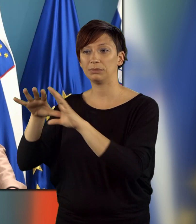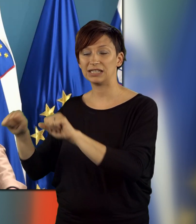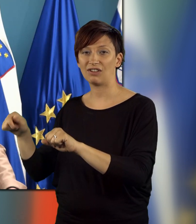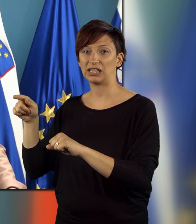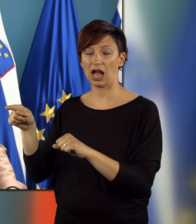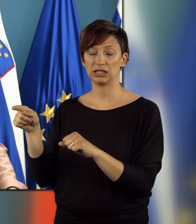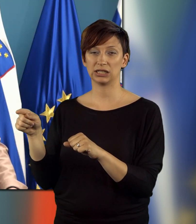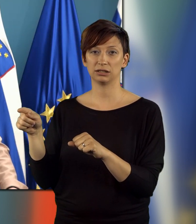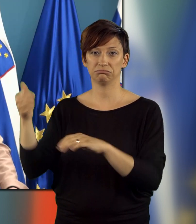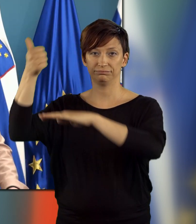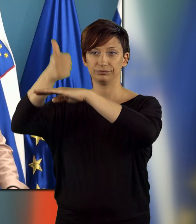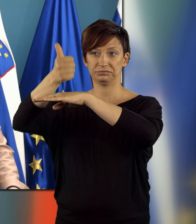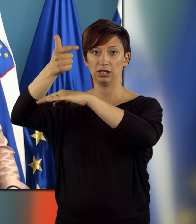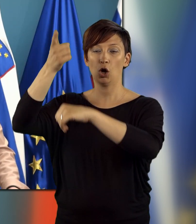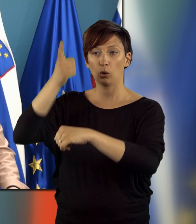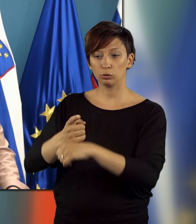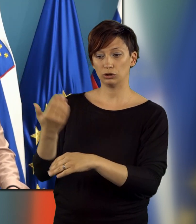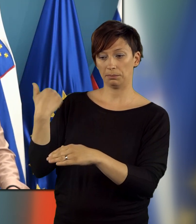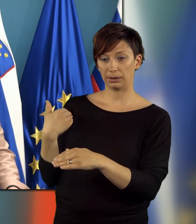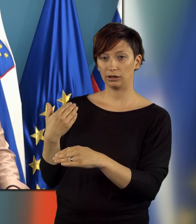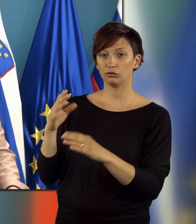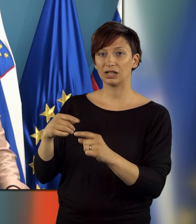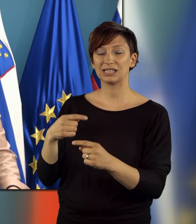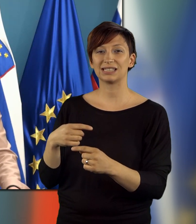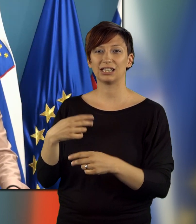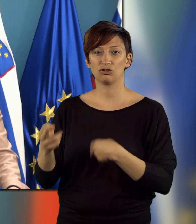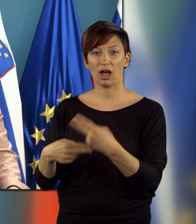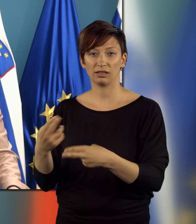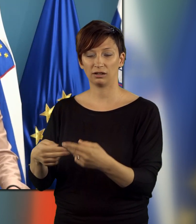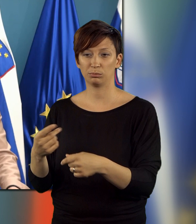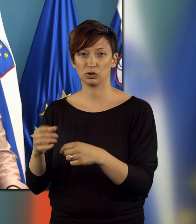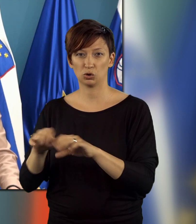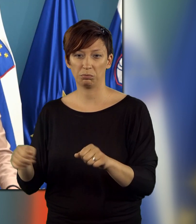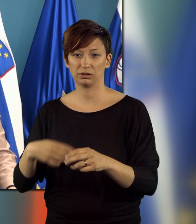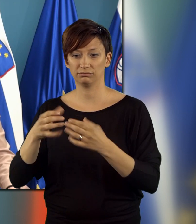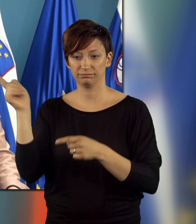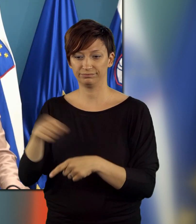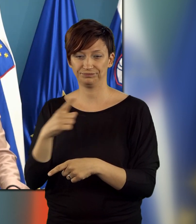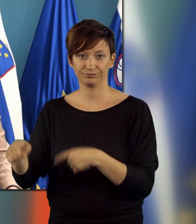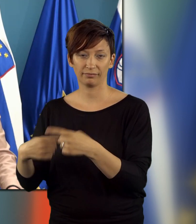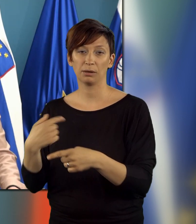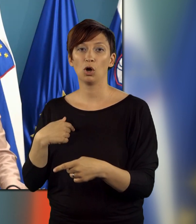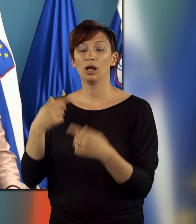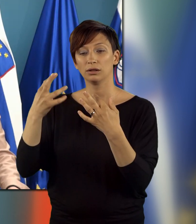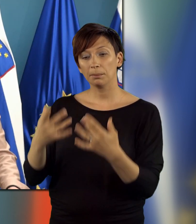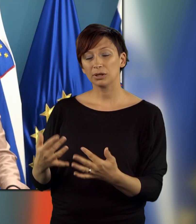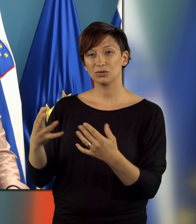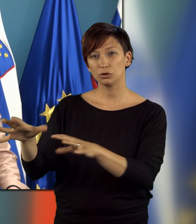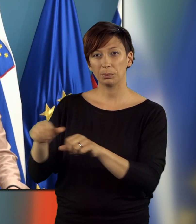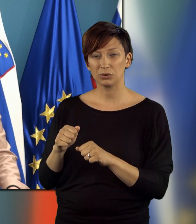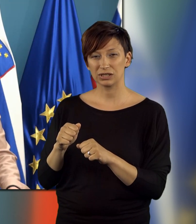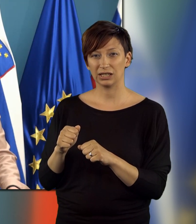izvajalcem odločili pred uvedbo stečajnega postopka, da bodo na račun svojih terjatev